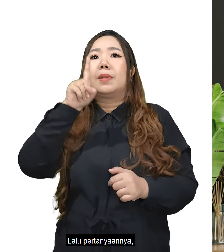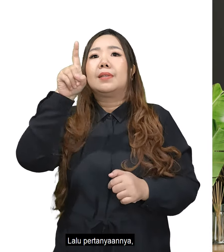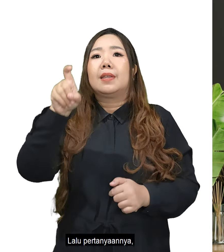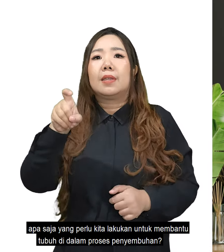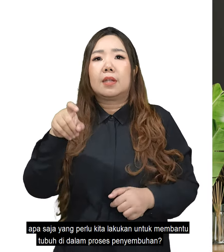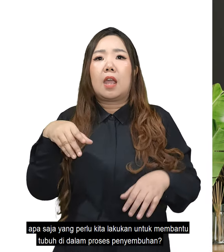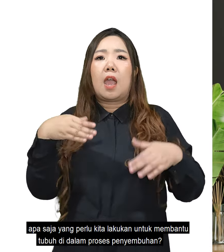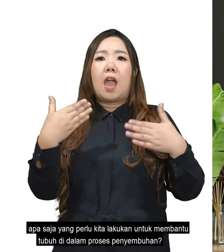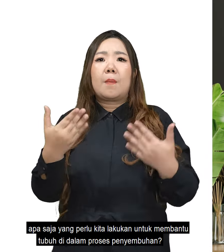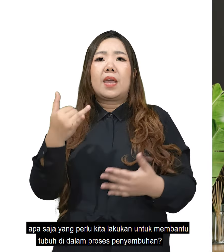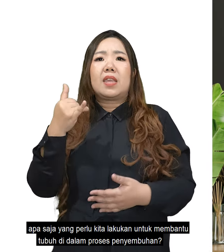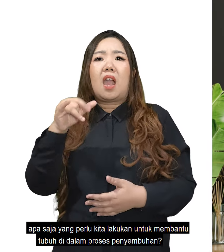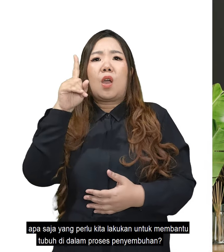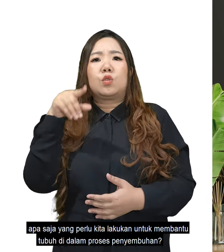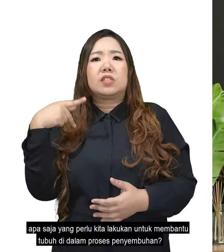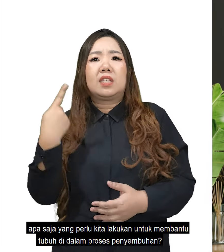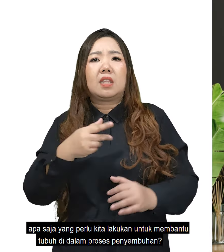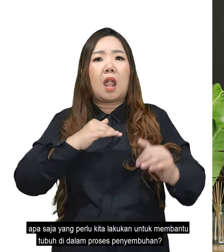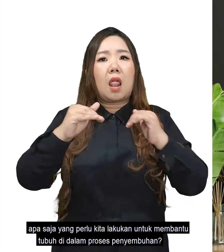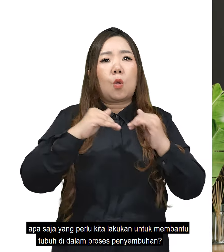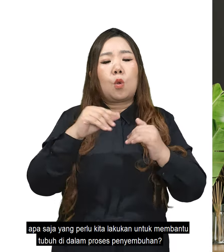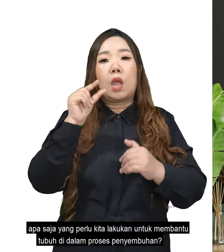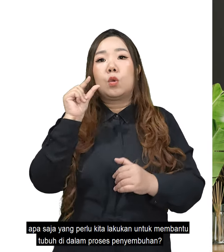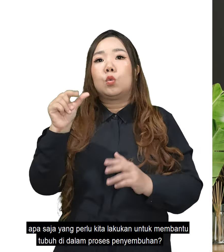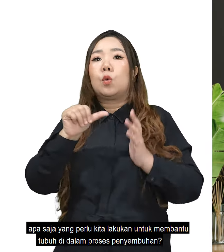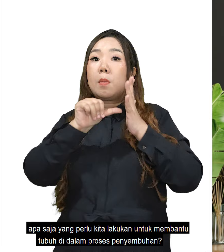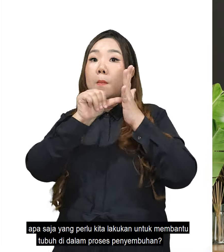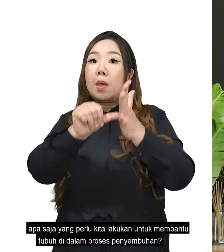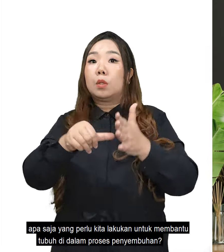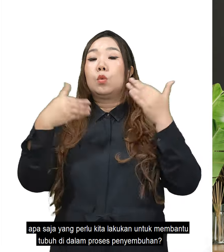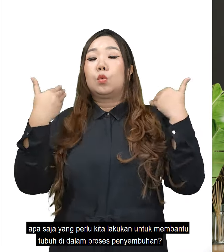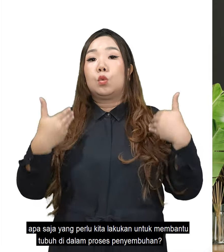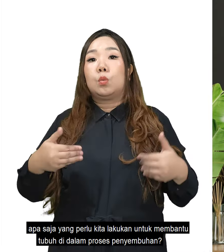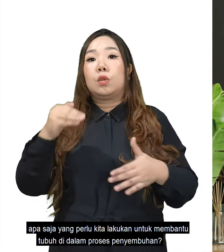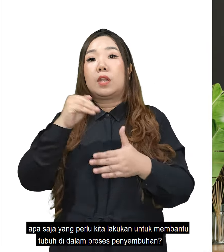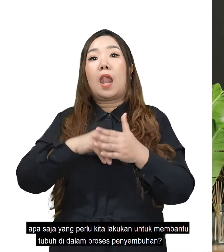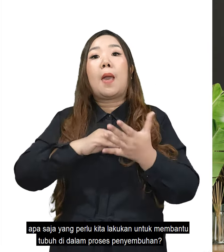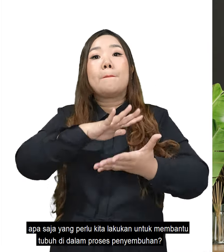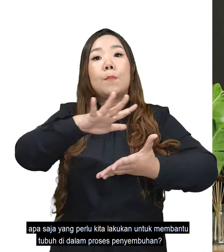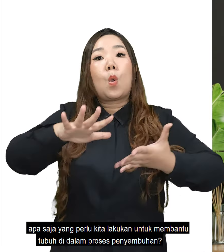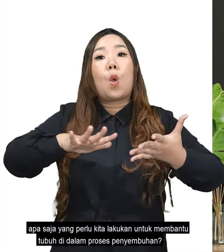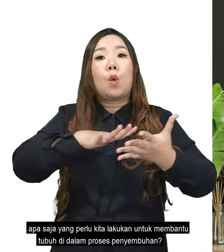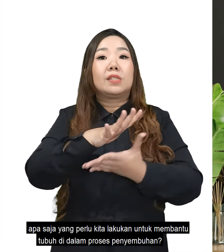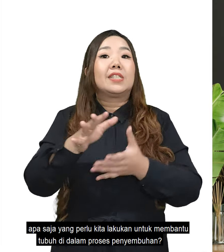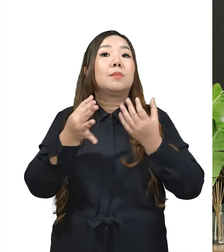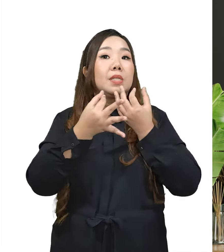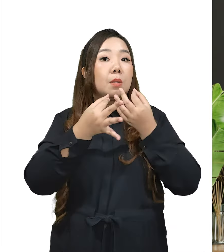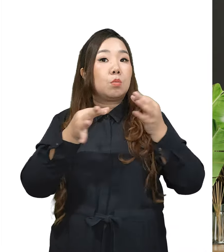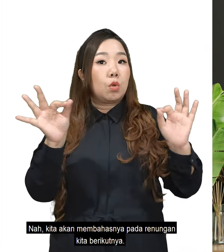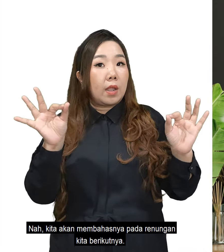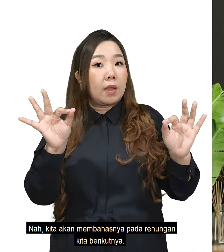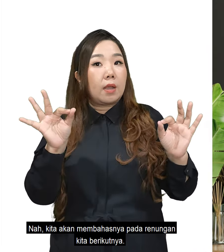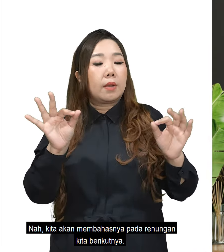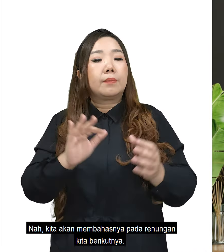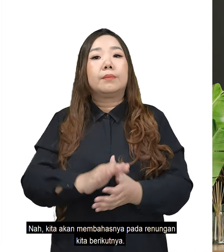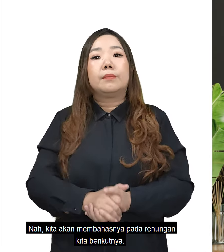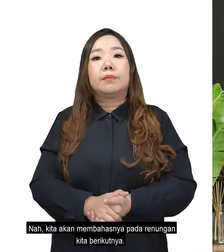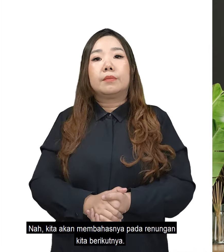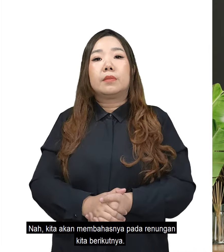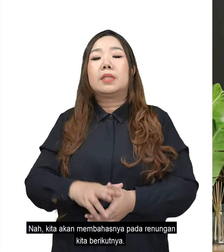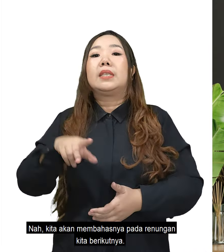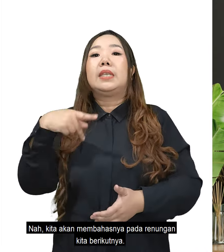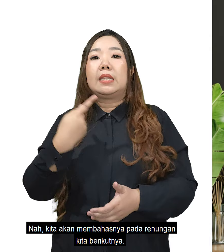pertanyaannya apa saja yang perlu kita lakukan untuk membantu tubuh di dalam proses penyembuhan